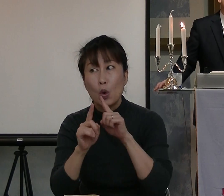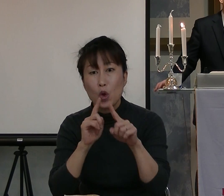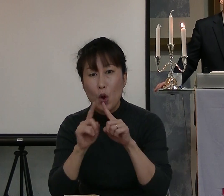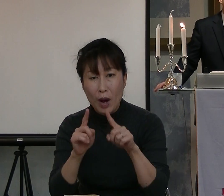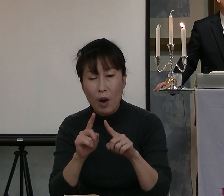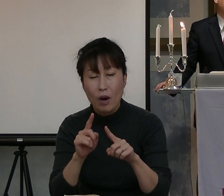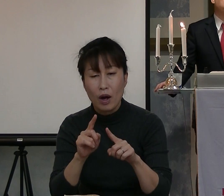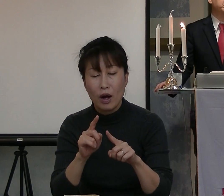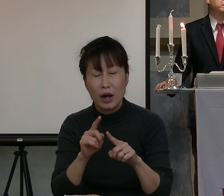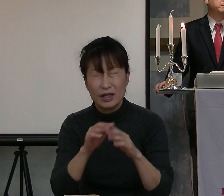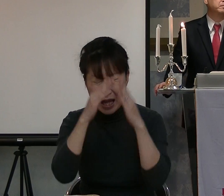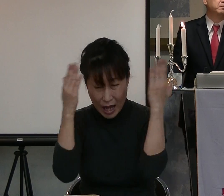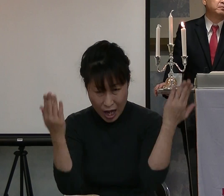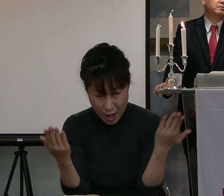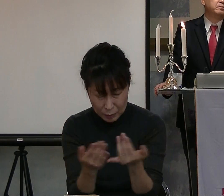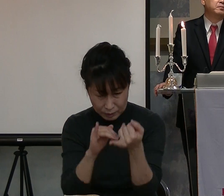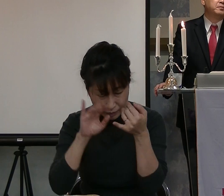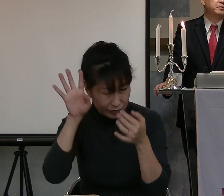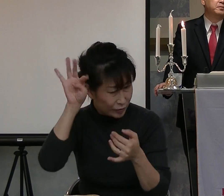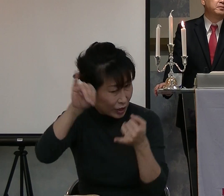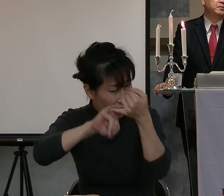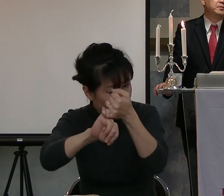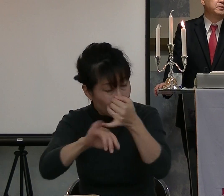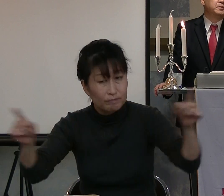ず成就すると。